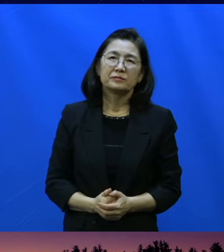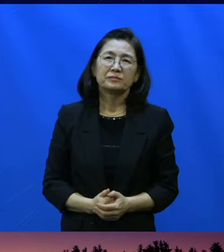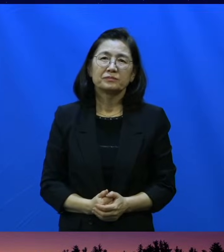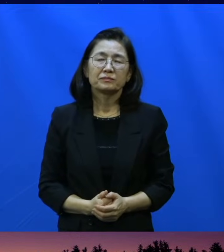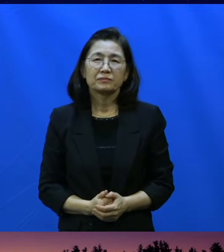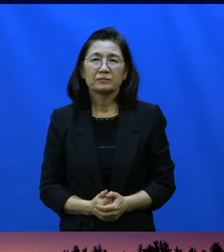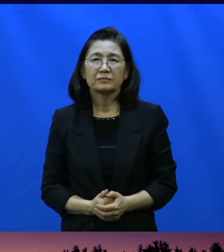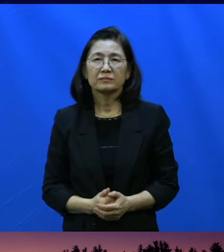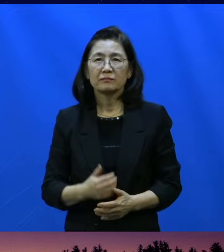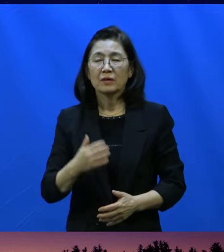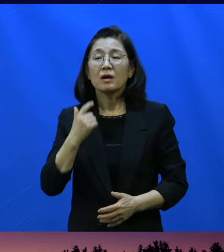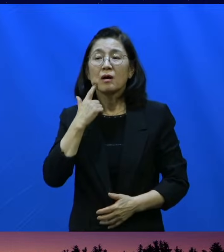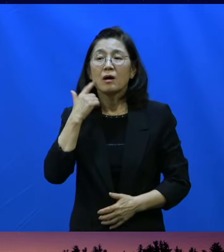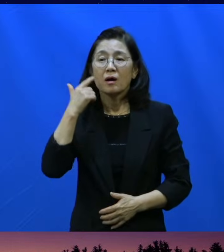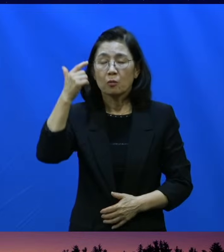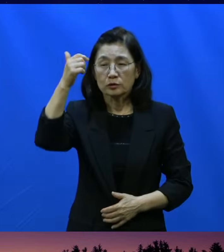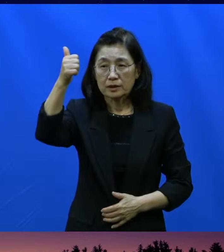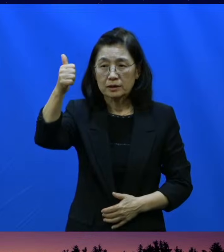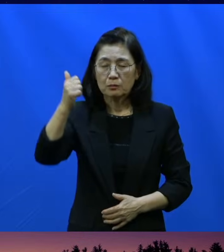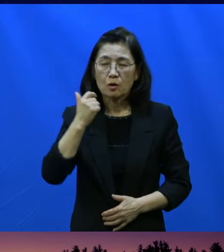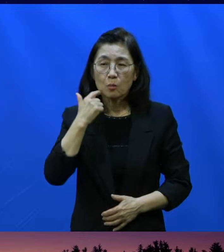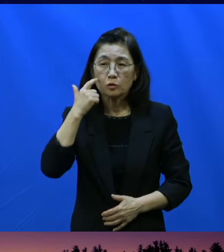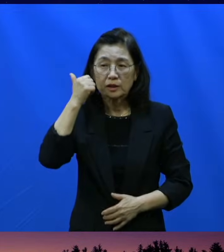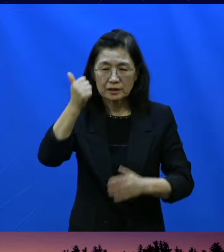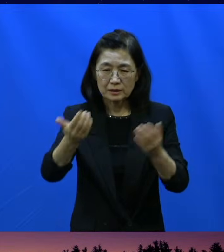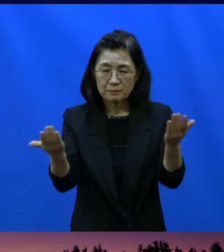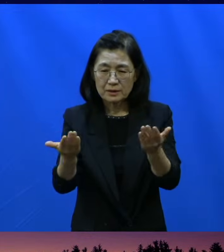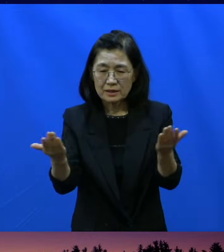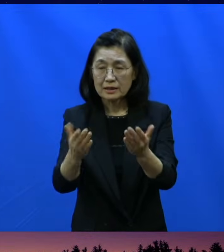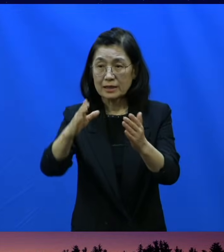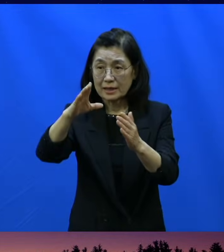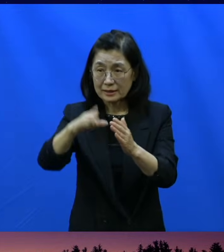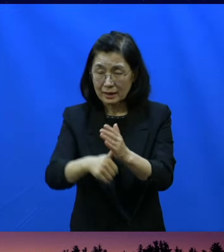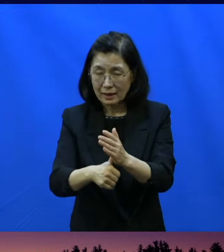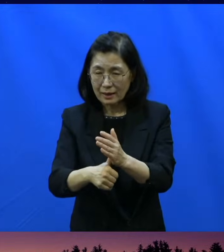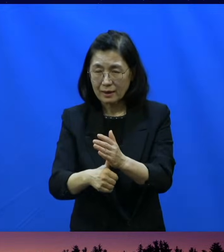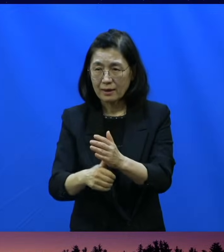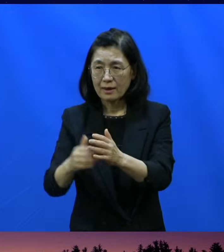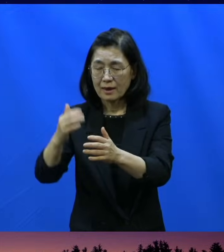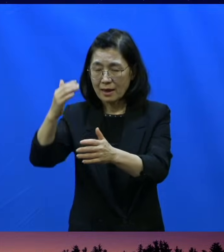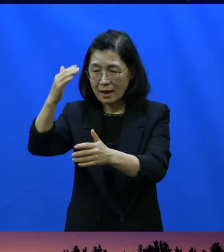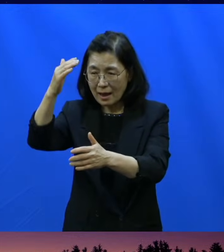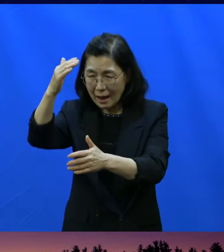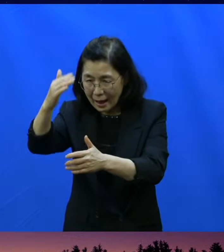저는 목회에서 많이 경험해 봤어요. 하나님이 하시는 것을 워칭,